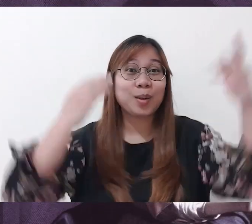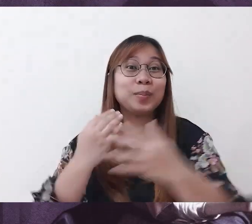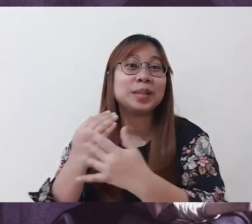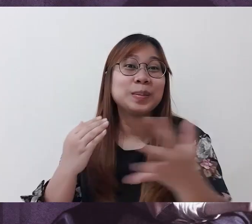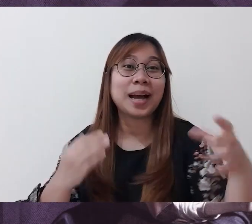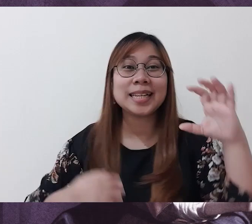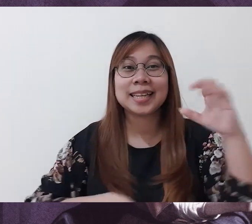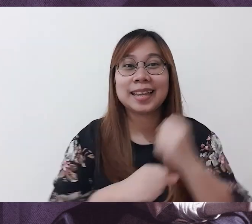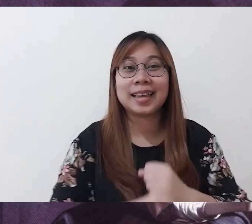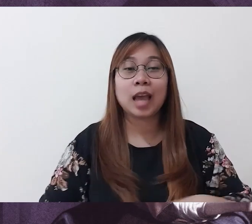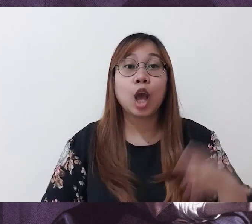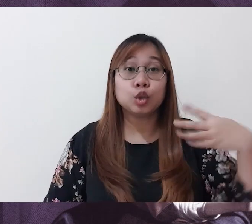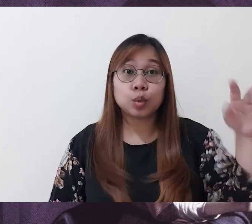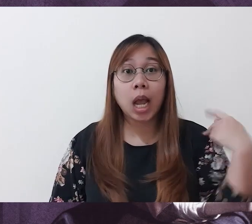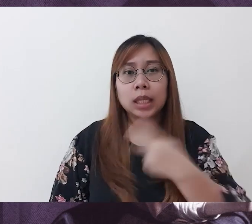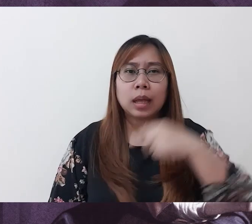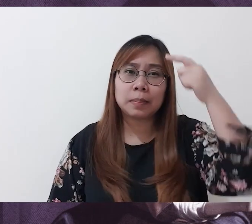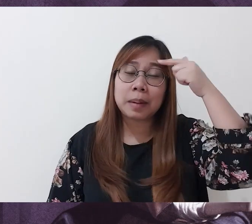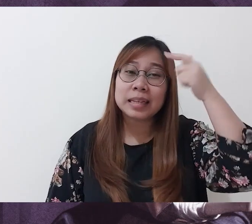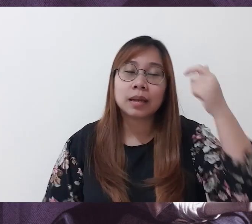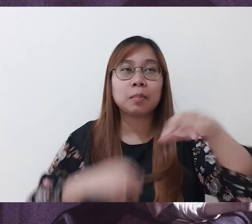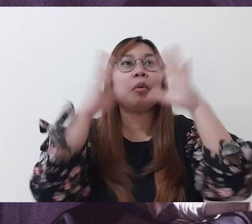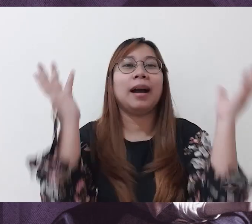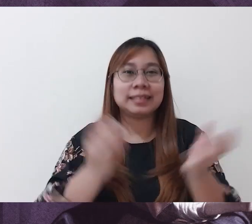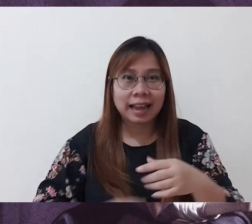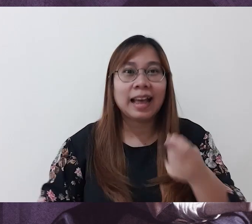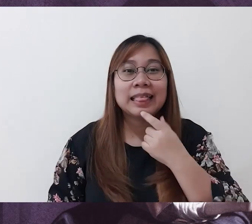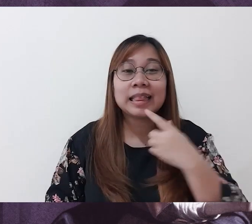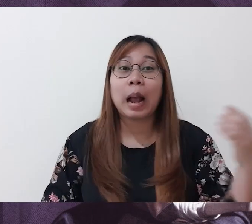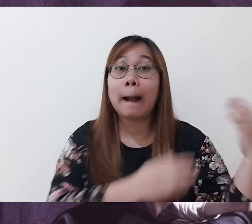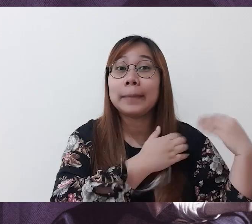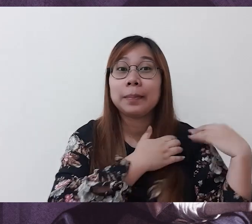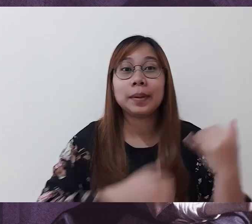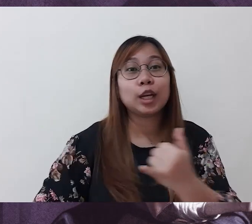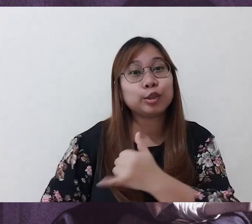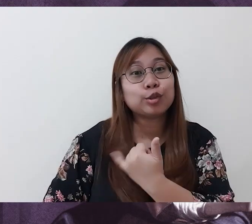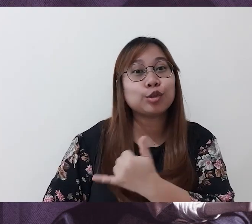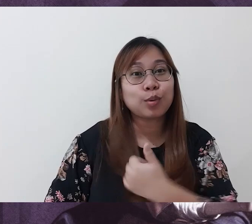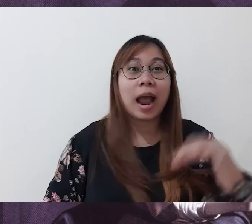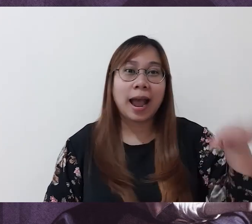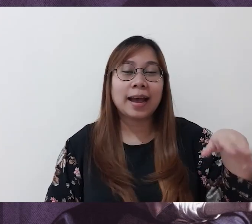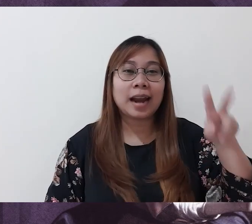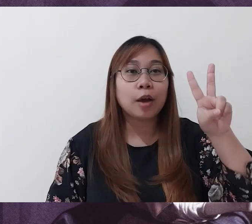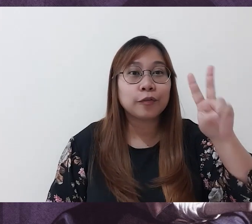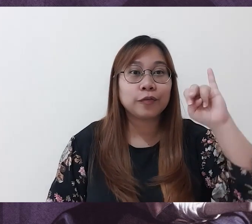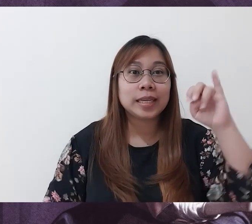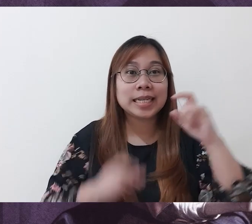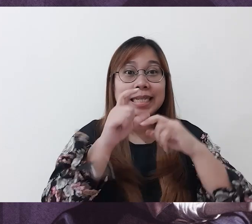all checkers. Setelah kita belajar banyak dari kepemimpinan Yosua, anak visi yang luar